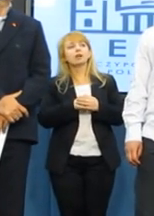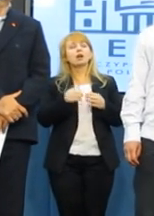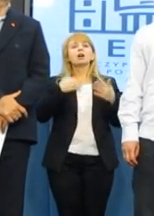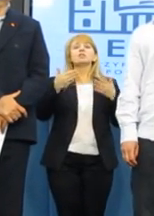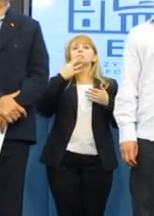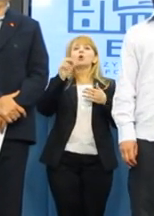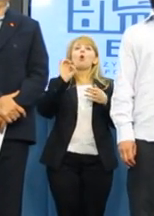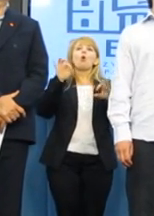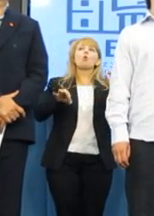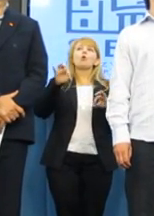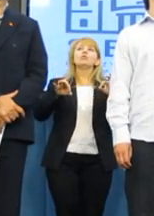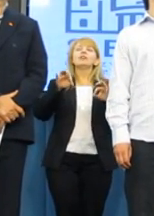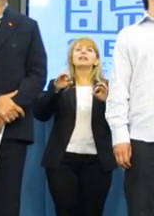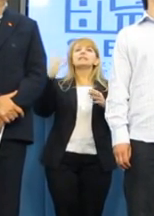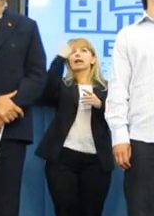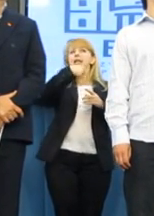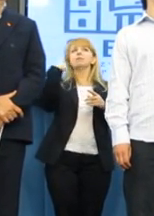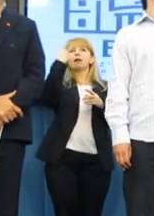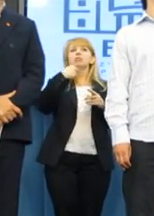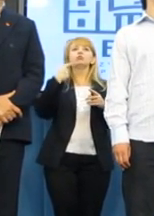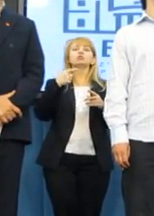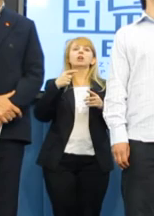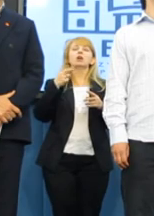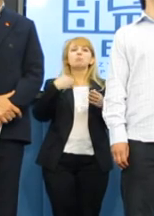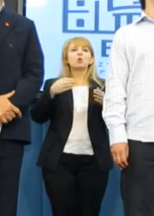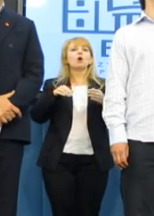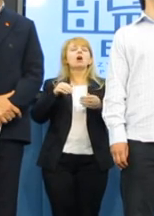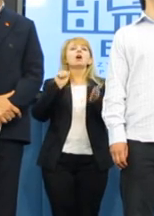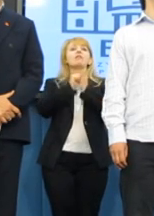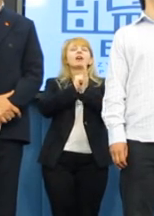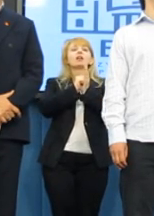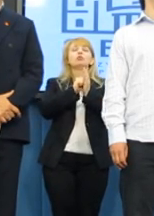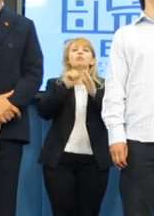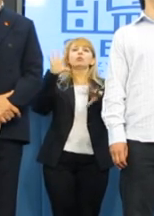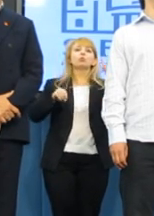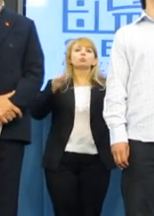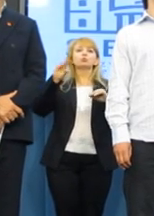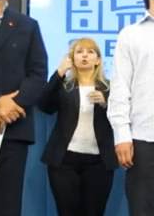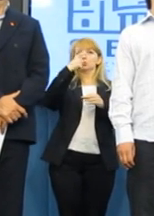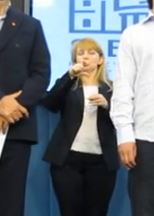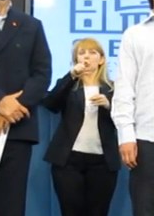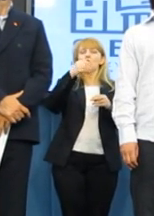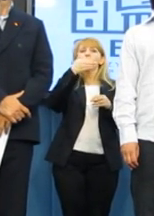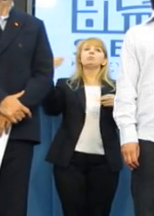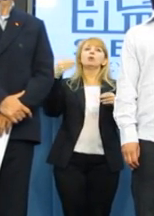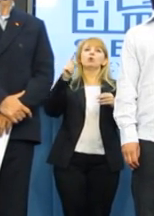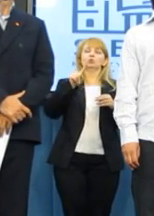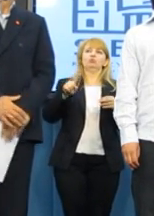konferencję klimatyczną na Stadionie Narodowym pod koniec roku. Zagwarantowany budżet tej konferencji 100 milionów złotych. dużo, mało, taka konferencja jest